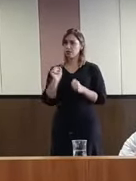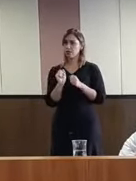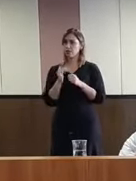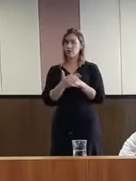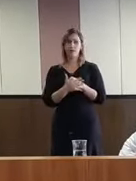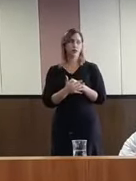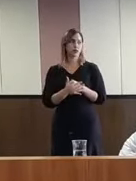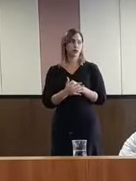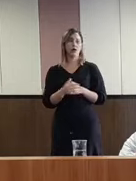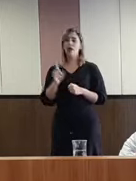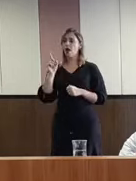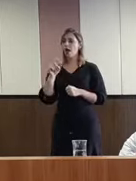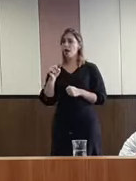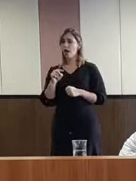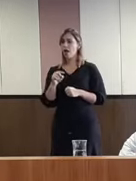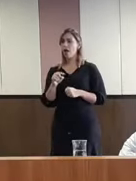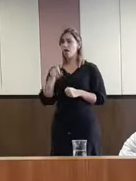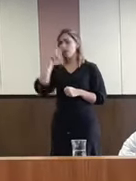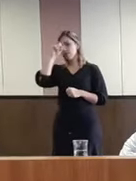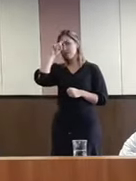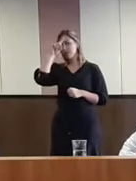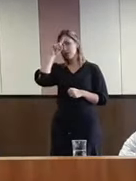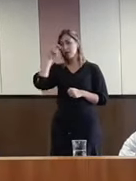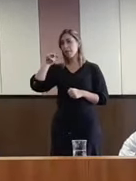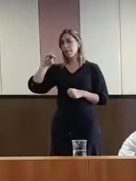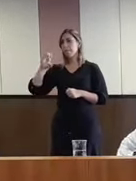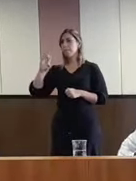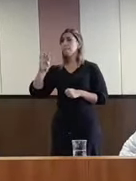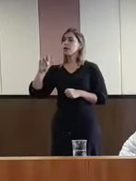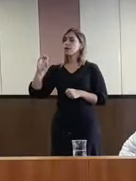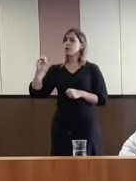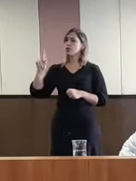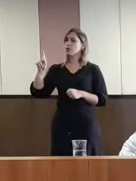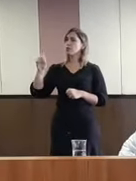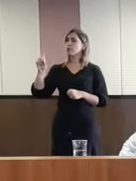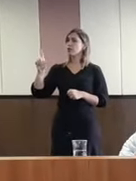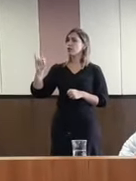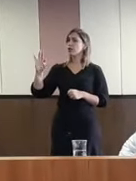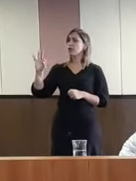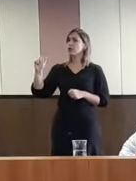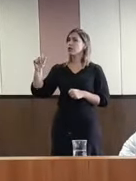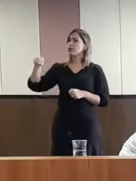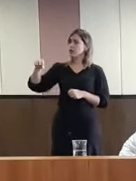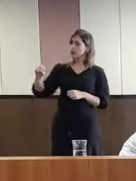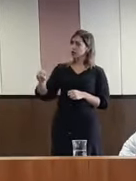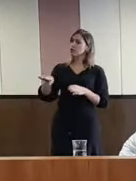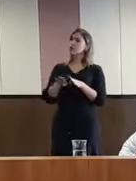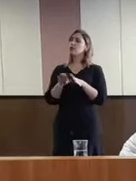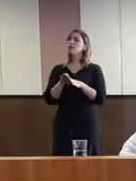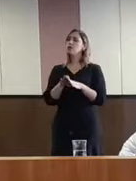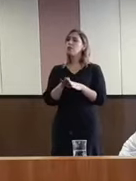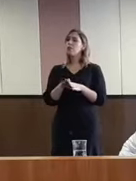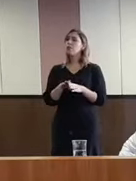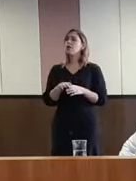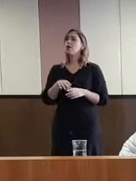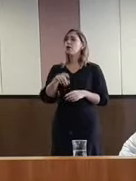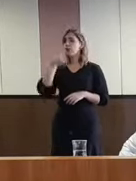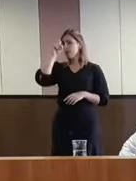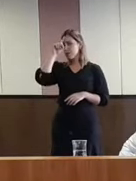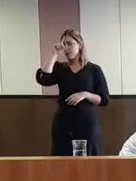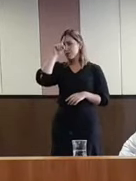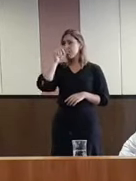demandas de coronavírus será o Metropolitano e, até onde eu sei, comunicado pelo secretário municipal de Cuiabá, o antigo pronto-socorro de